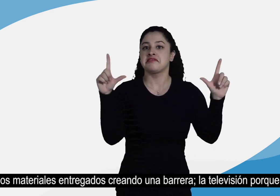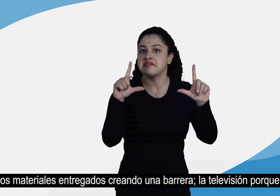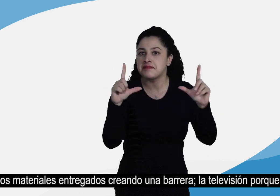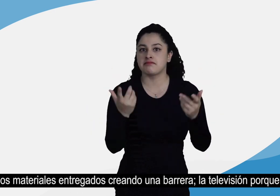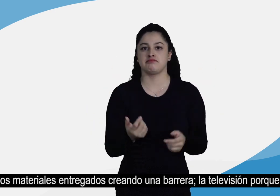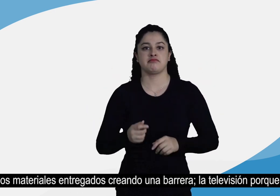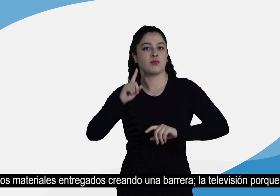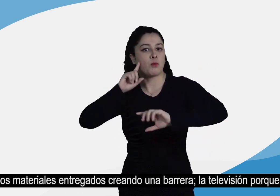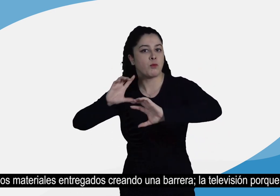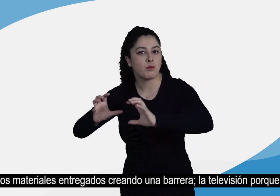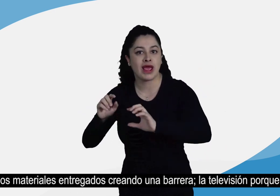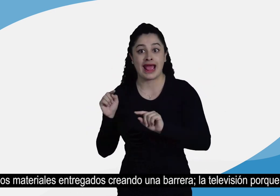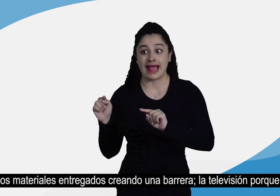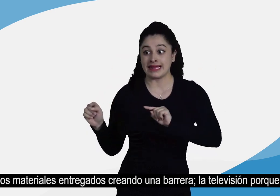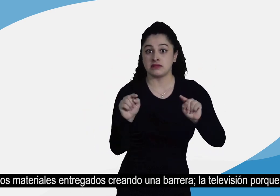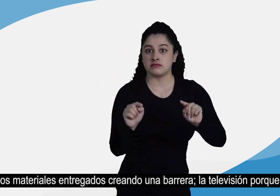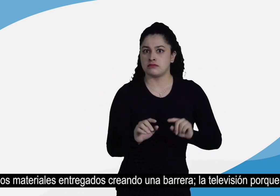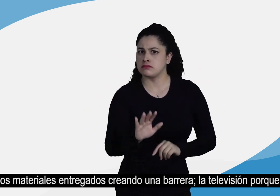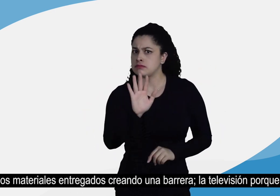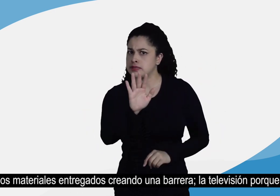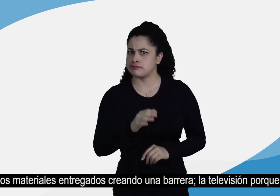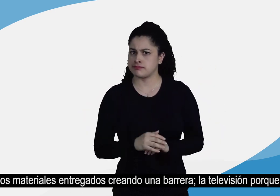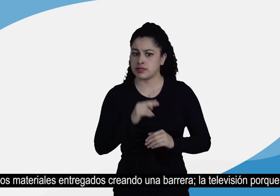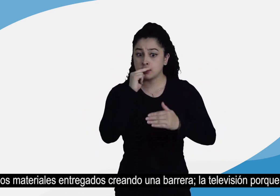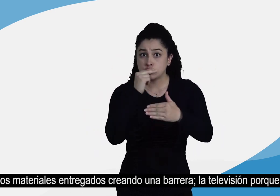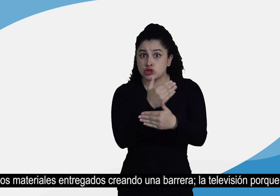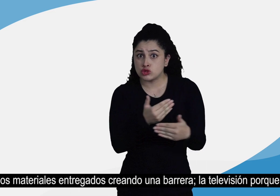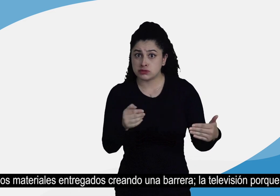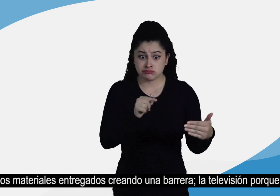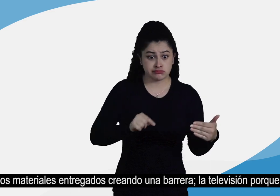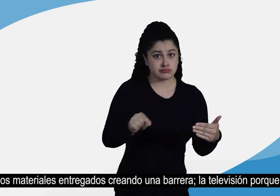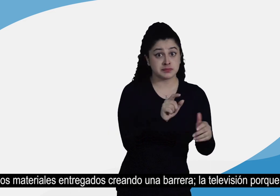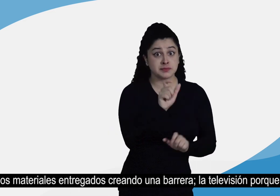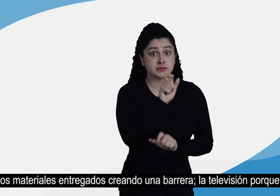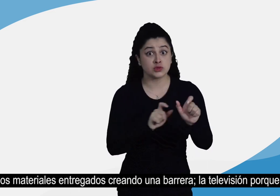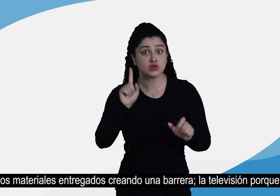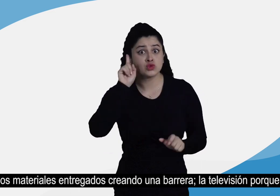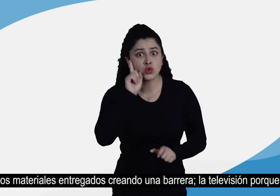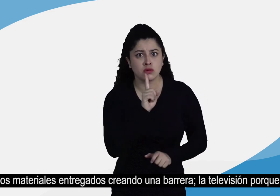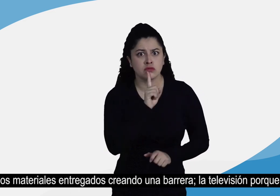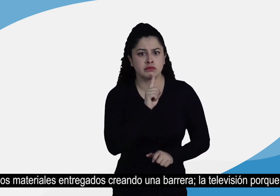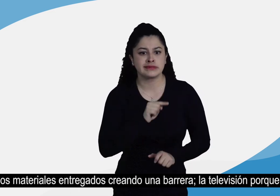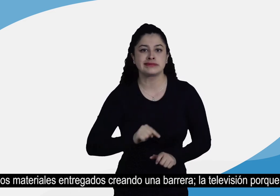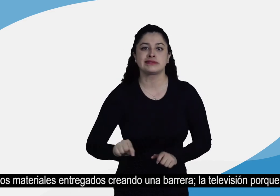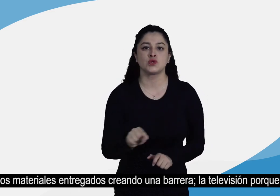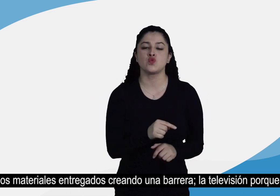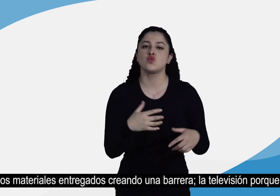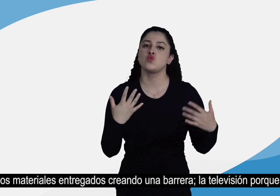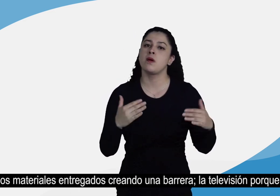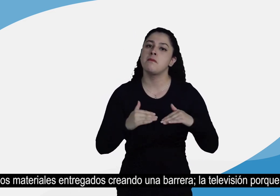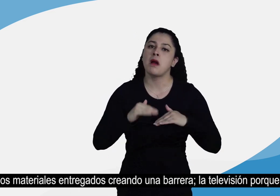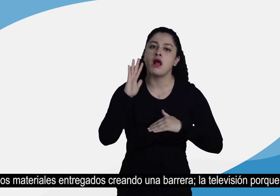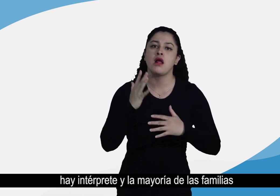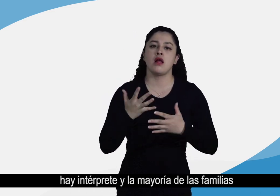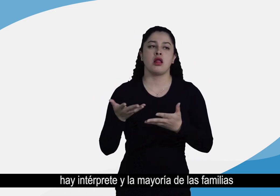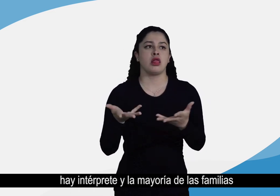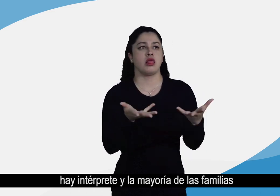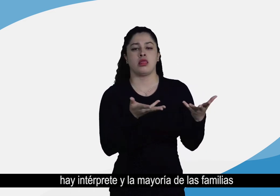Creando una barrera La televisión Porque no hay intérprete